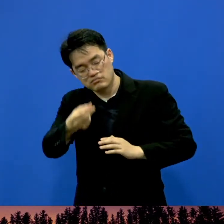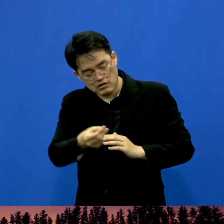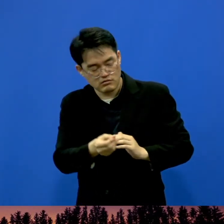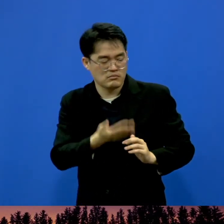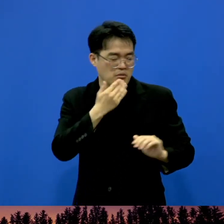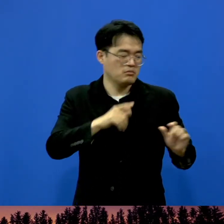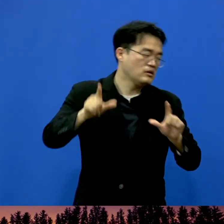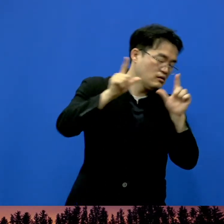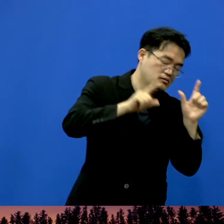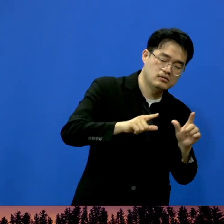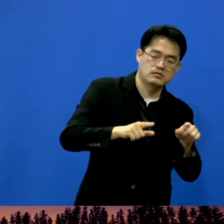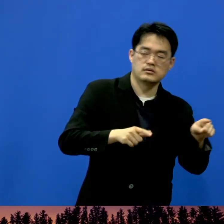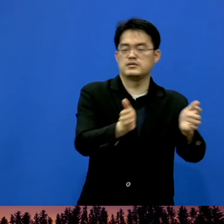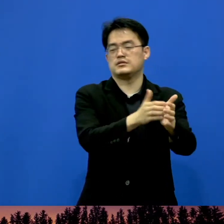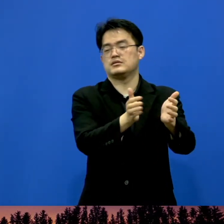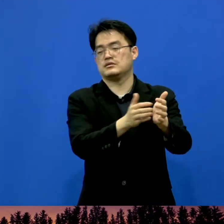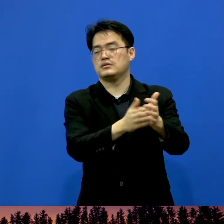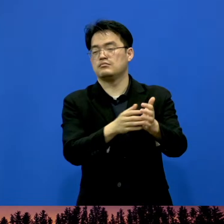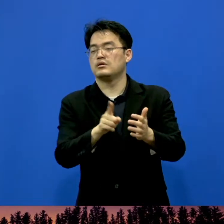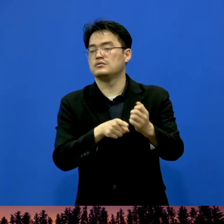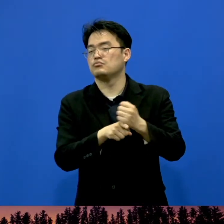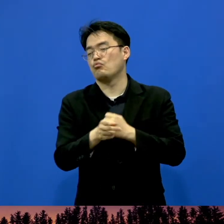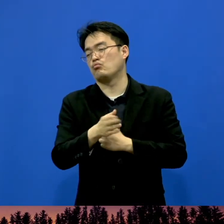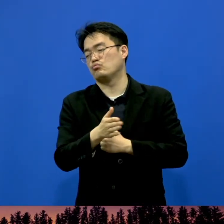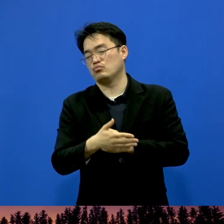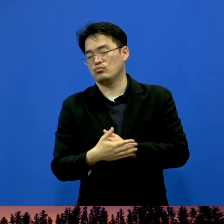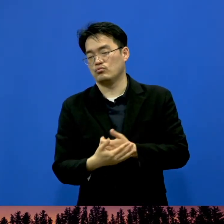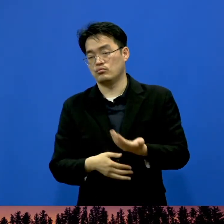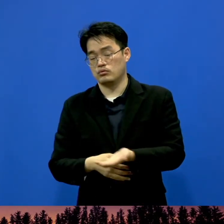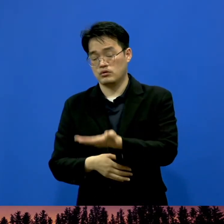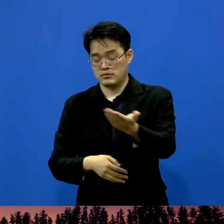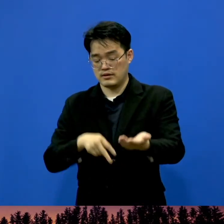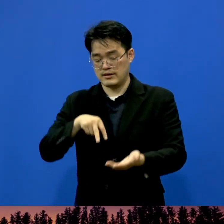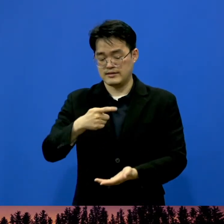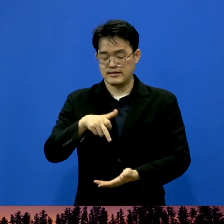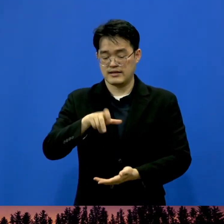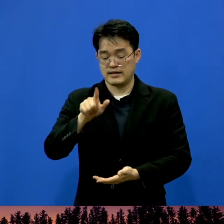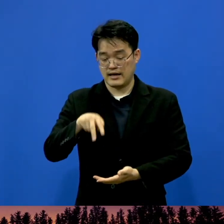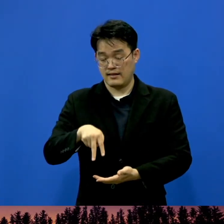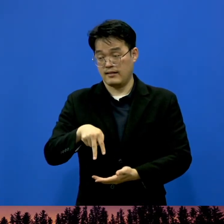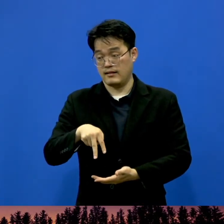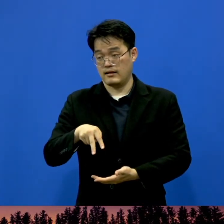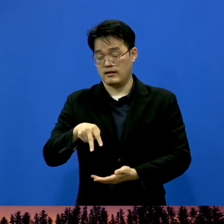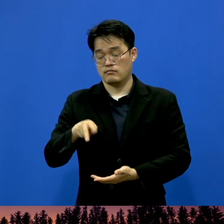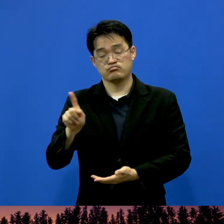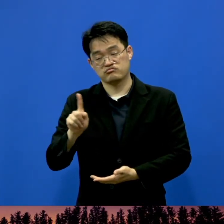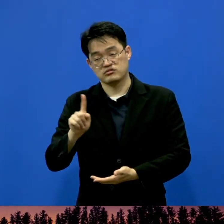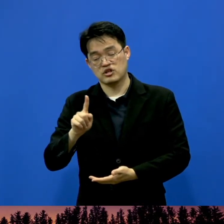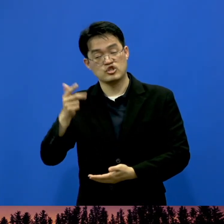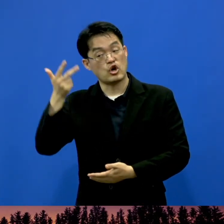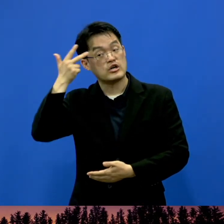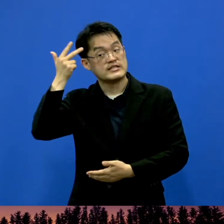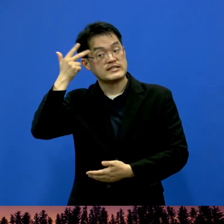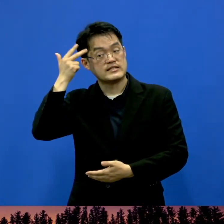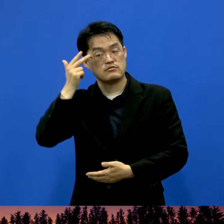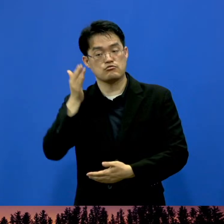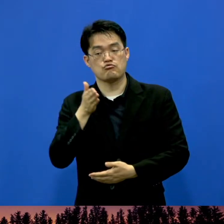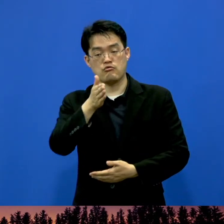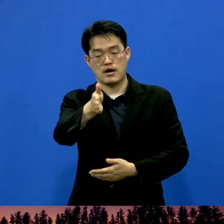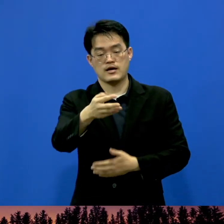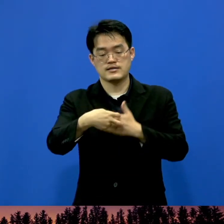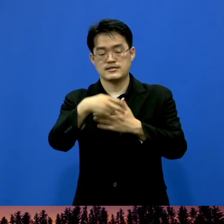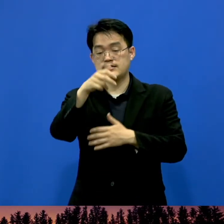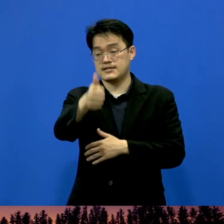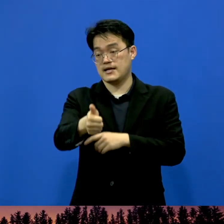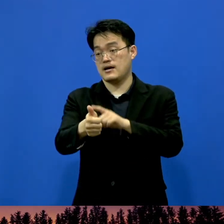것입니다. 여러분 스카펙이라는 이 정신과 의사가 있는데 이 의사는 이 게으름을 얘기하는데요. 게으름에 대한 얘기를